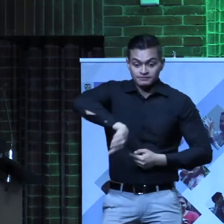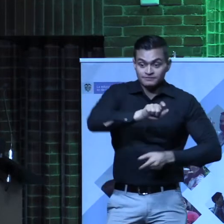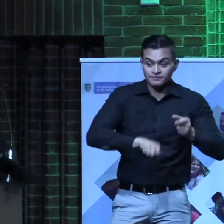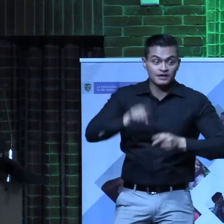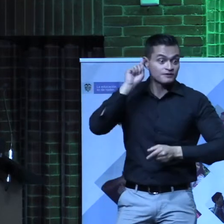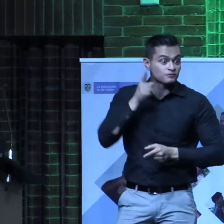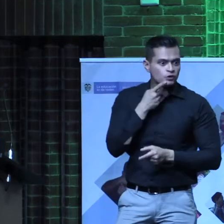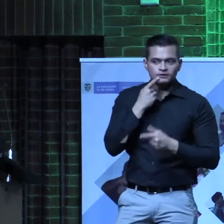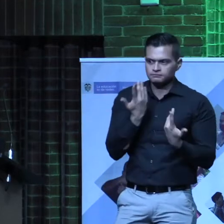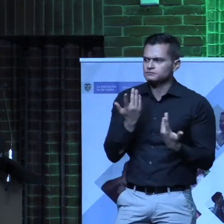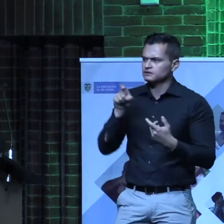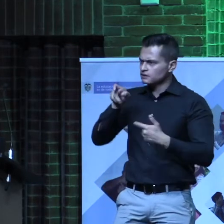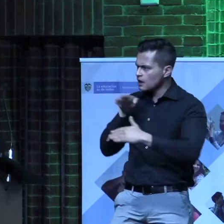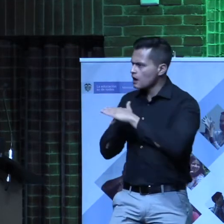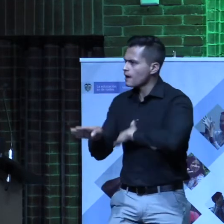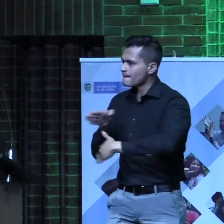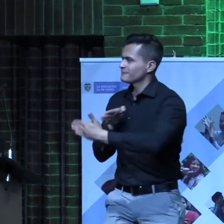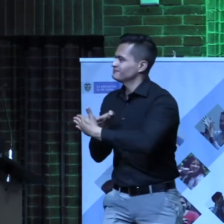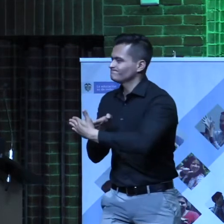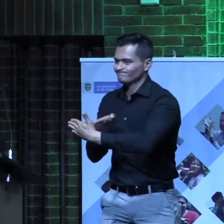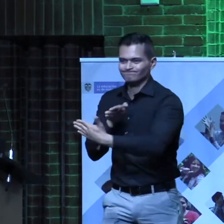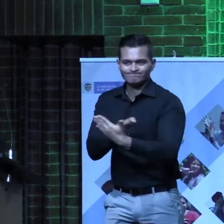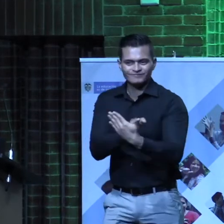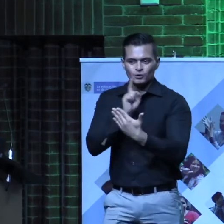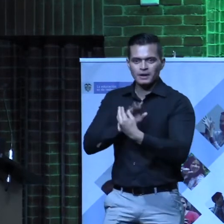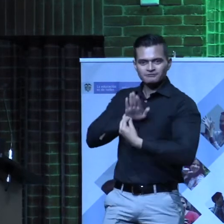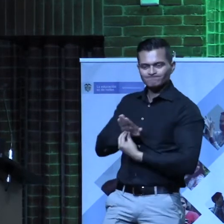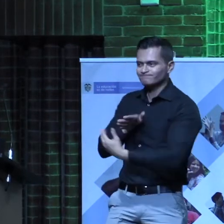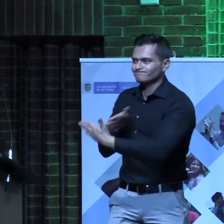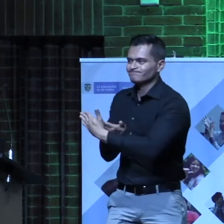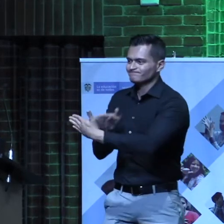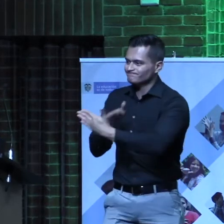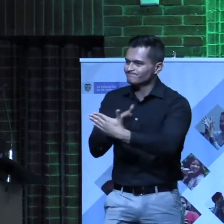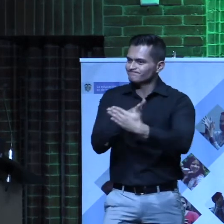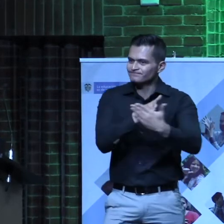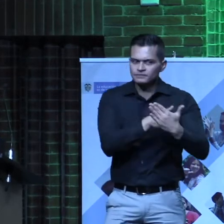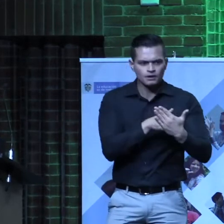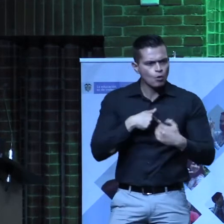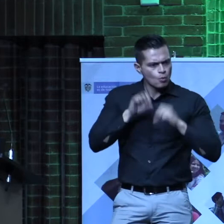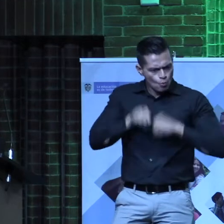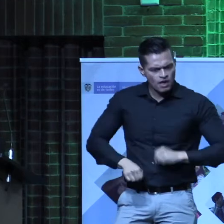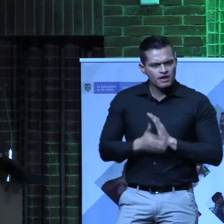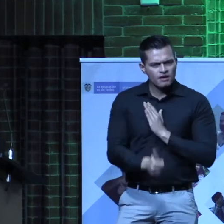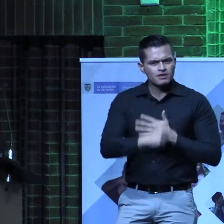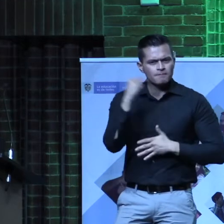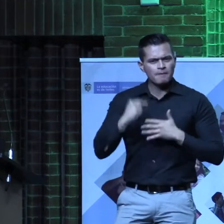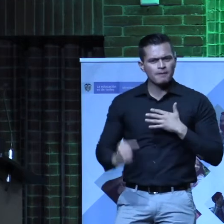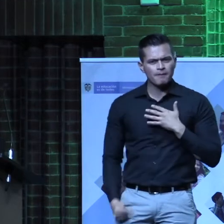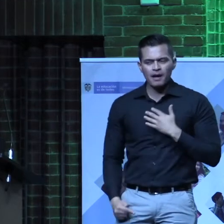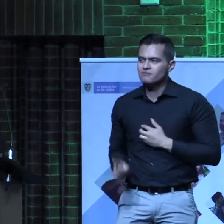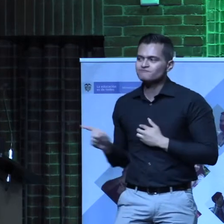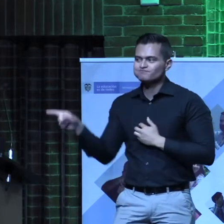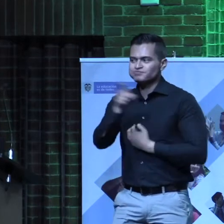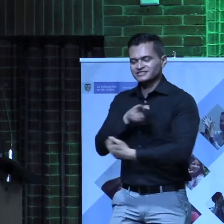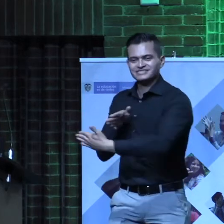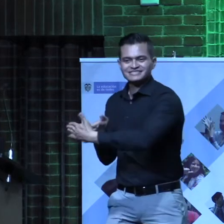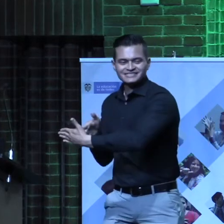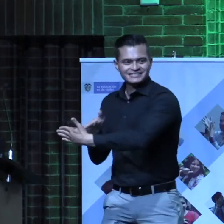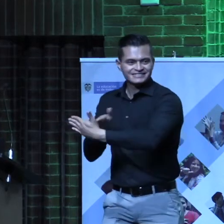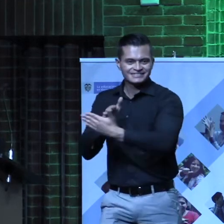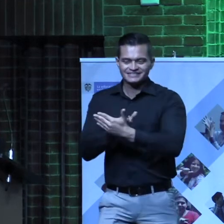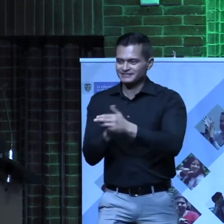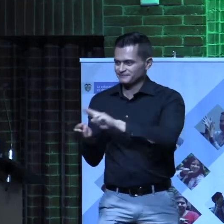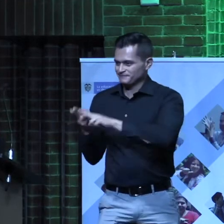sociales. Las competencias y el desarrollo de las competencias se limitan en torno a 3 barreras principales que nos menciona la